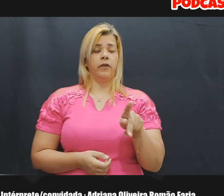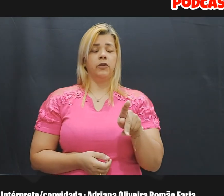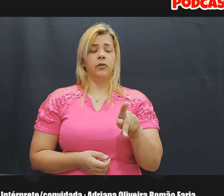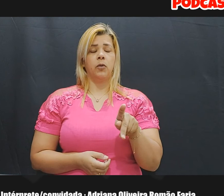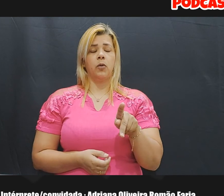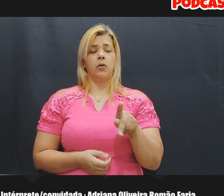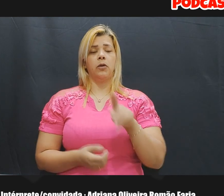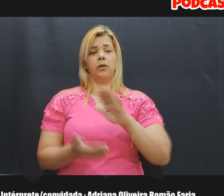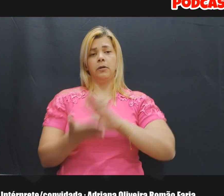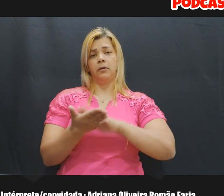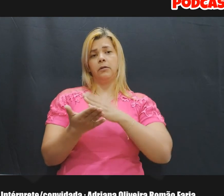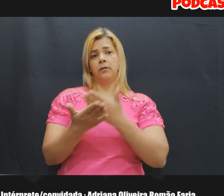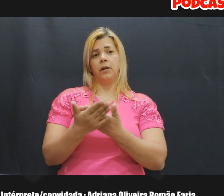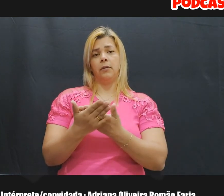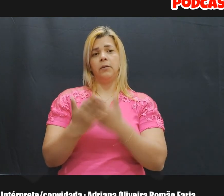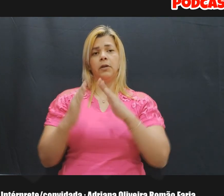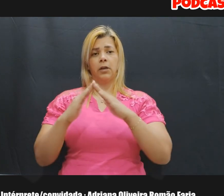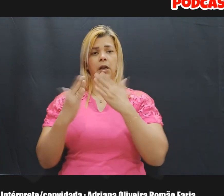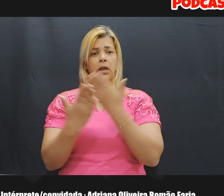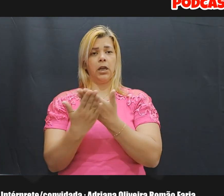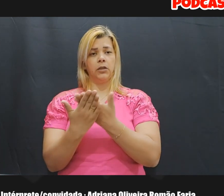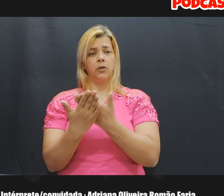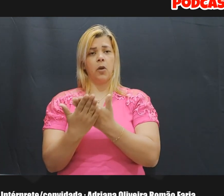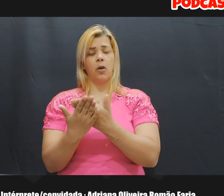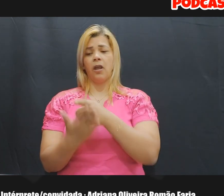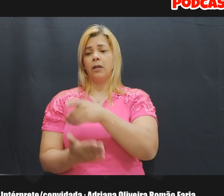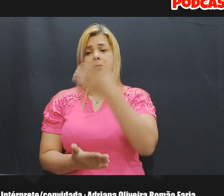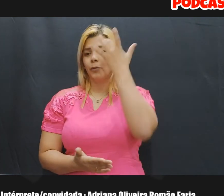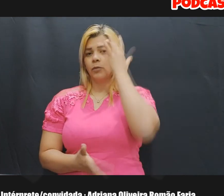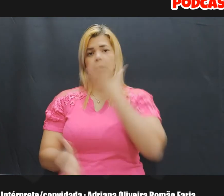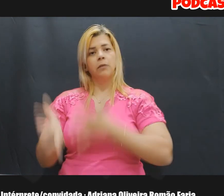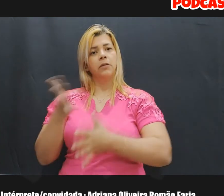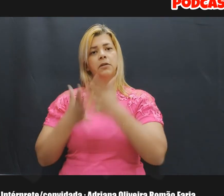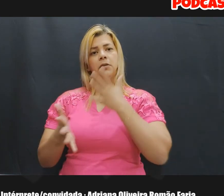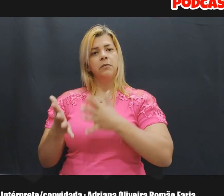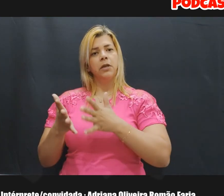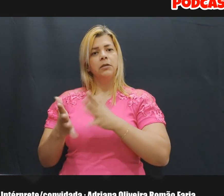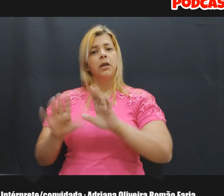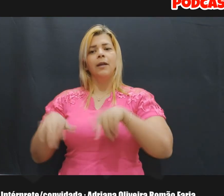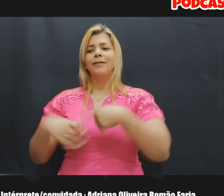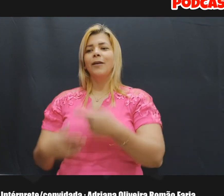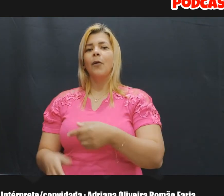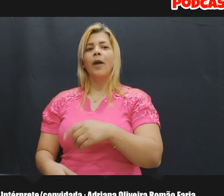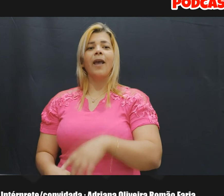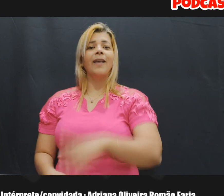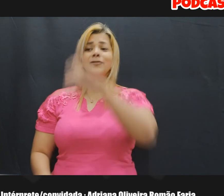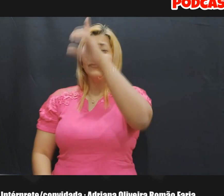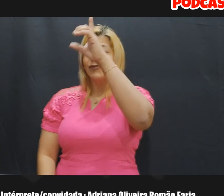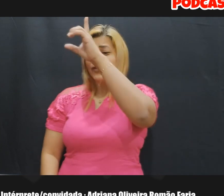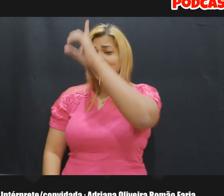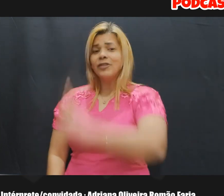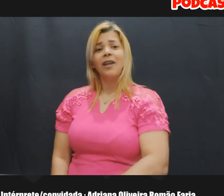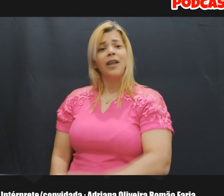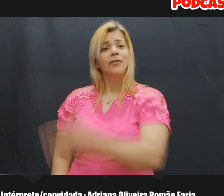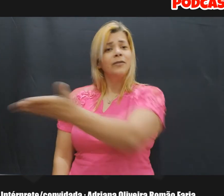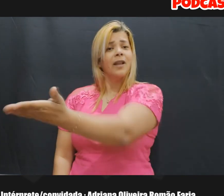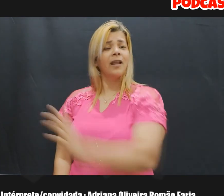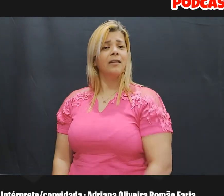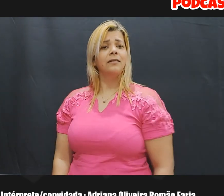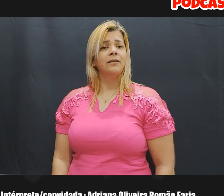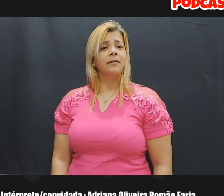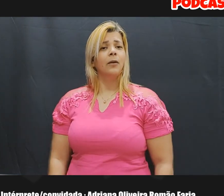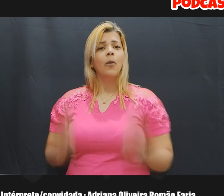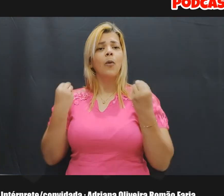um tradutor se ele não sabe Libras? Ele está tirando o direito do aluno aprender. E isso é muito